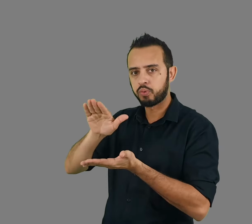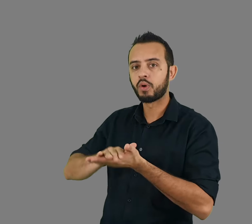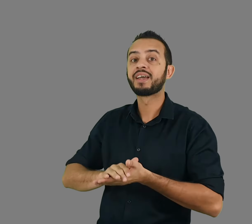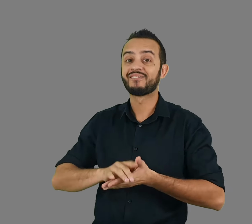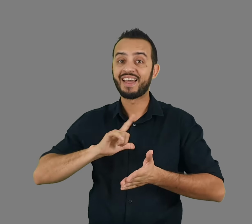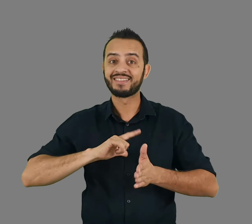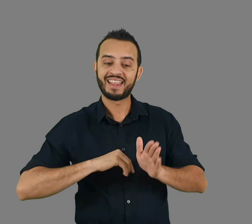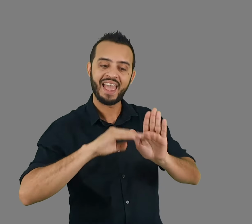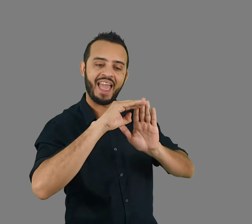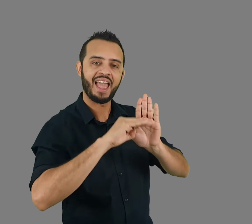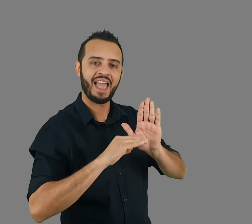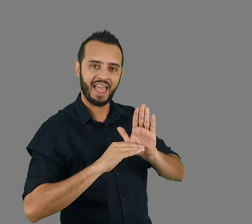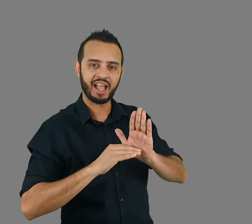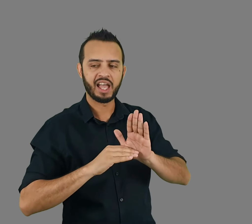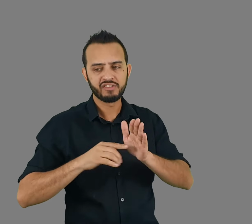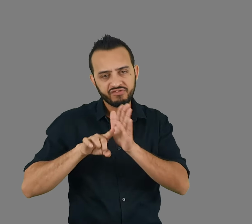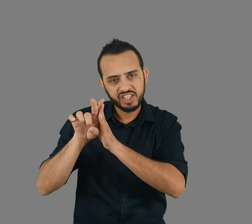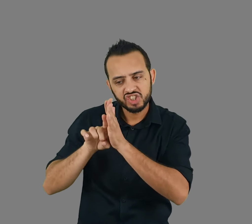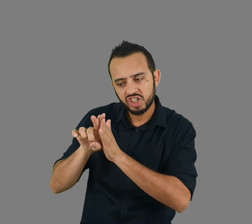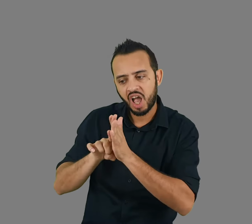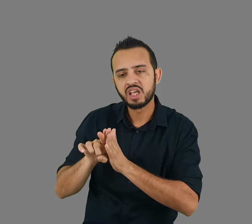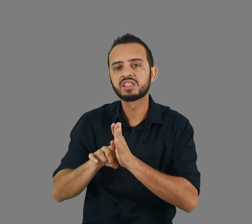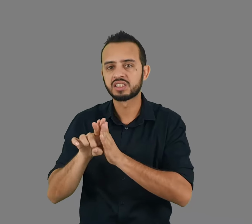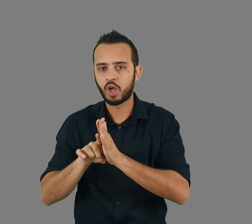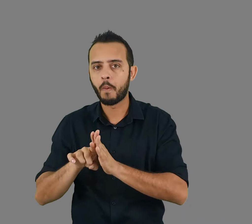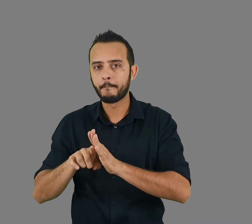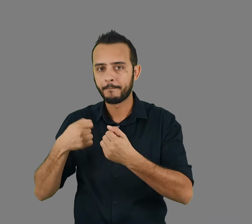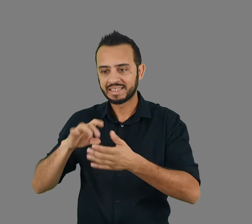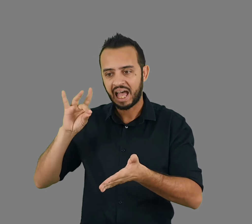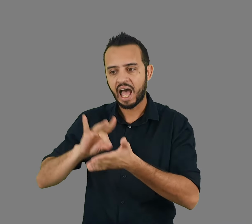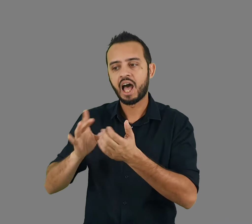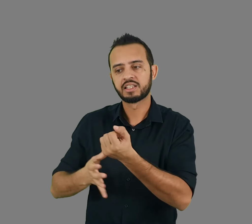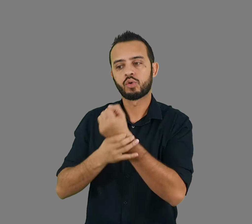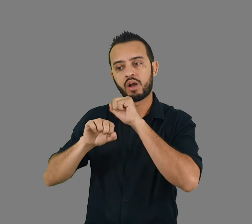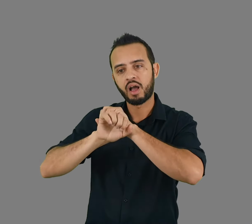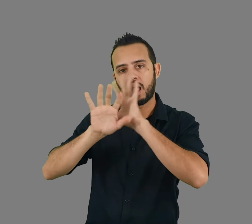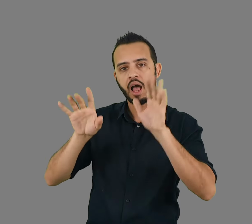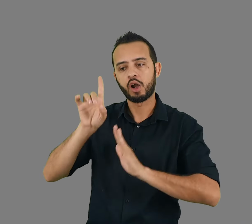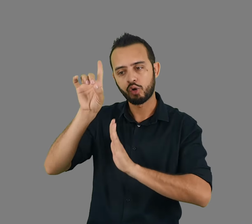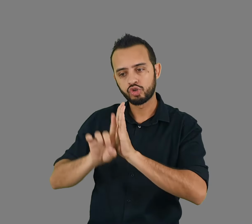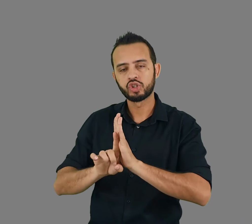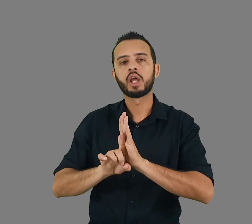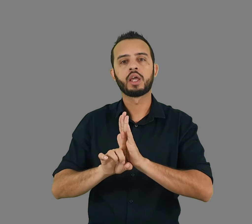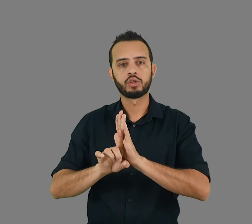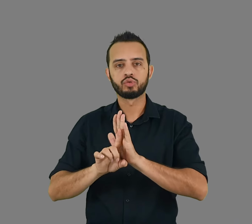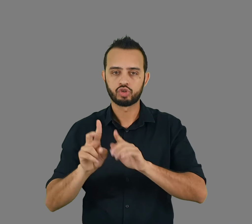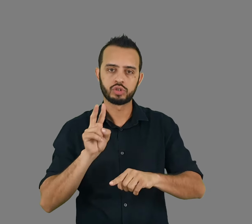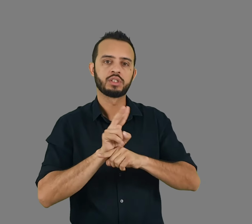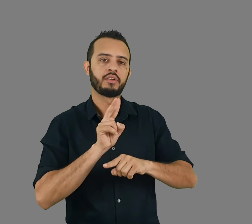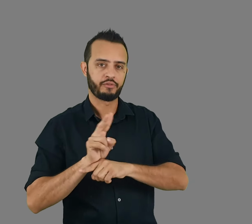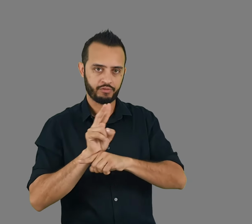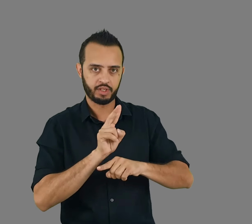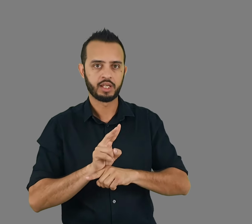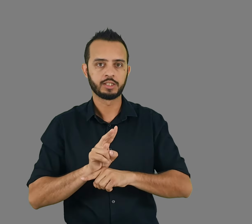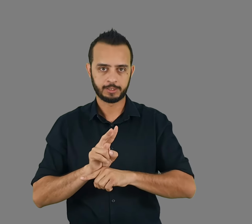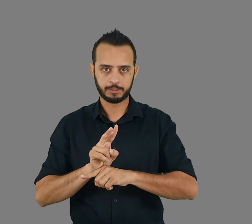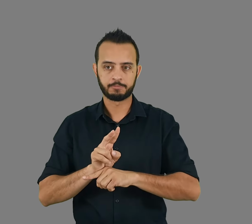procedimento disciplinar, em que fique assegurado o direito de ampla defesa, quando ficar comprovada